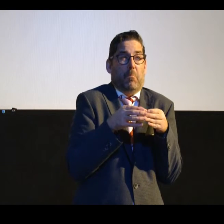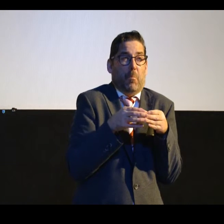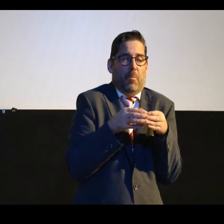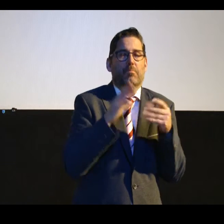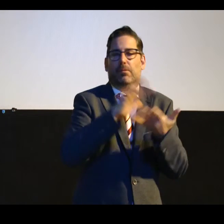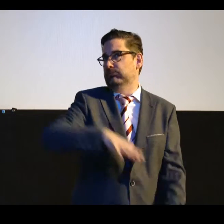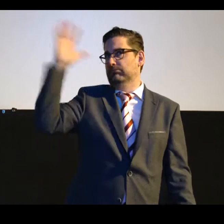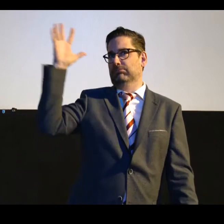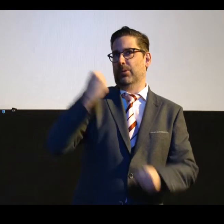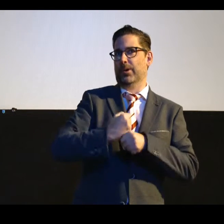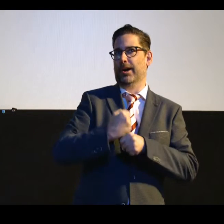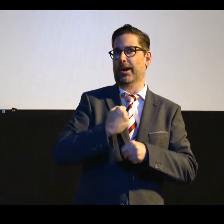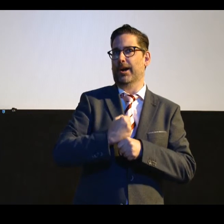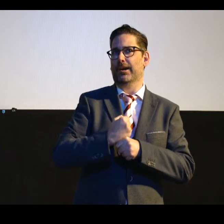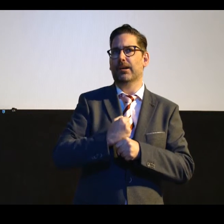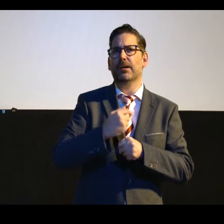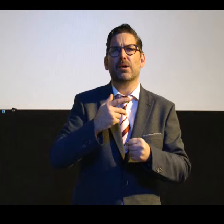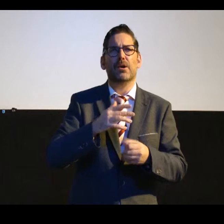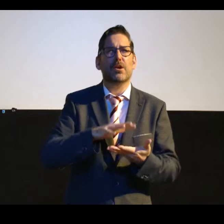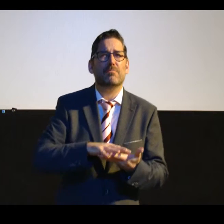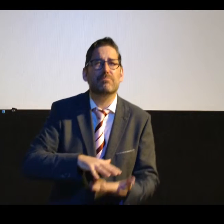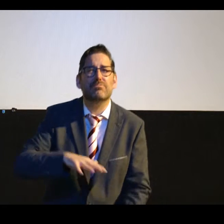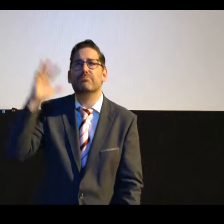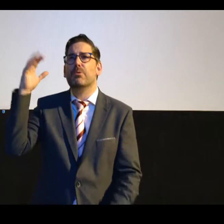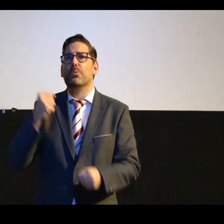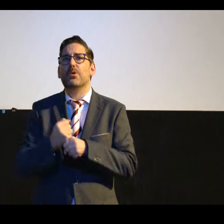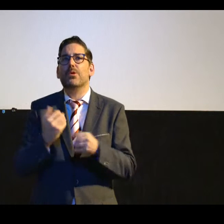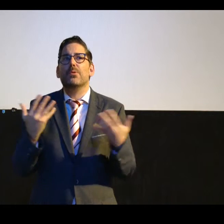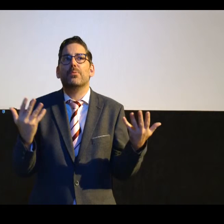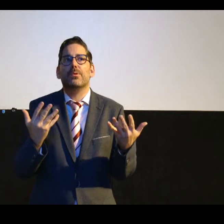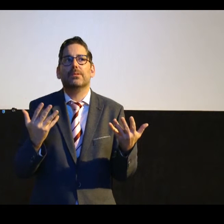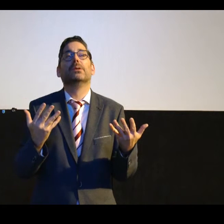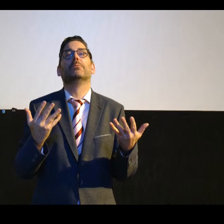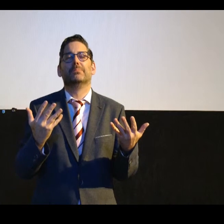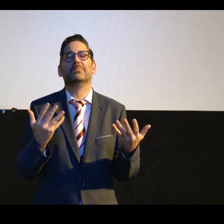Como ven, somos un equipo pequeñito para mucho trabajo en realidad.